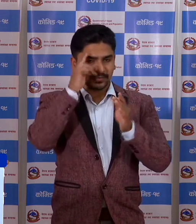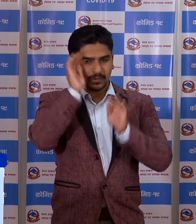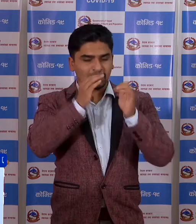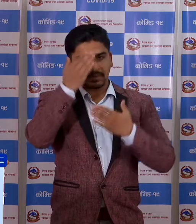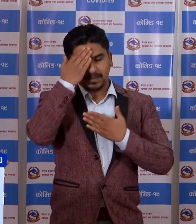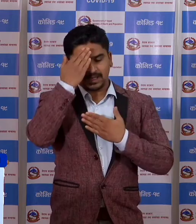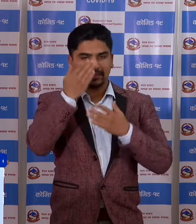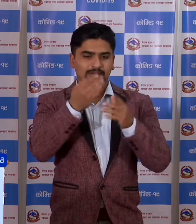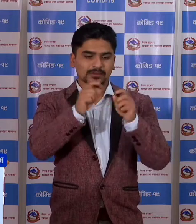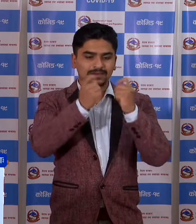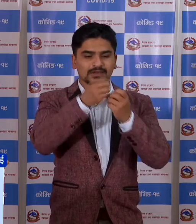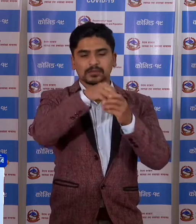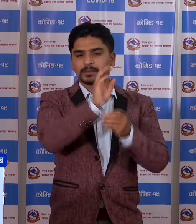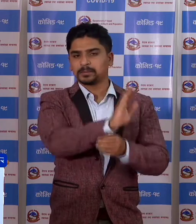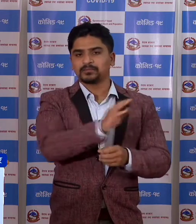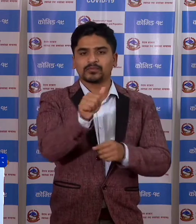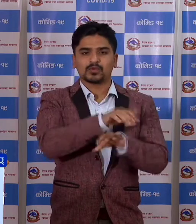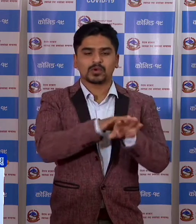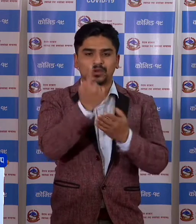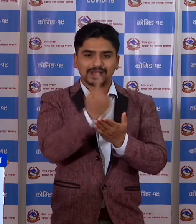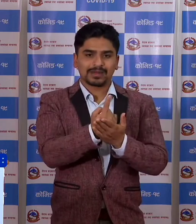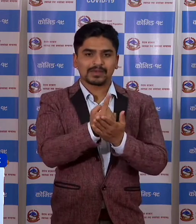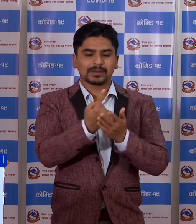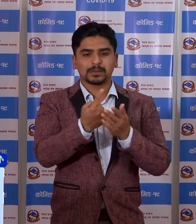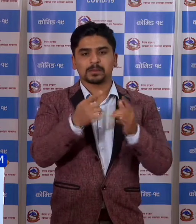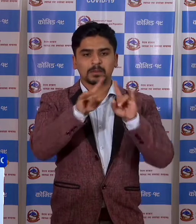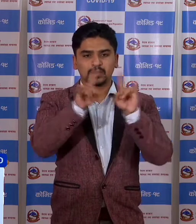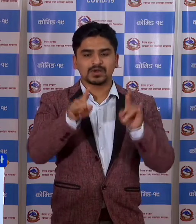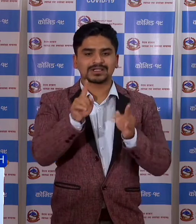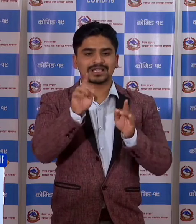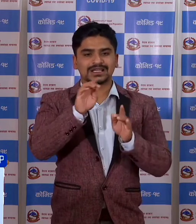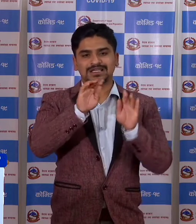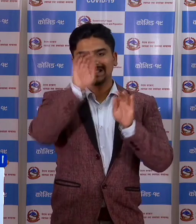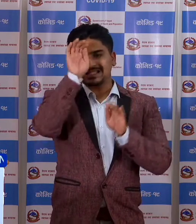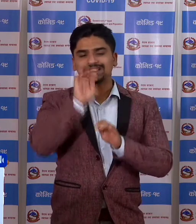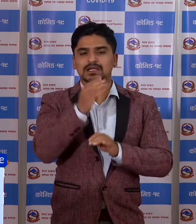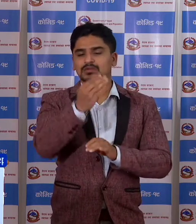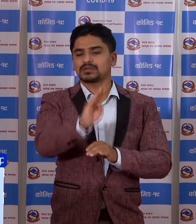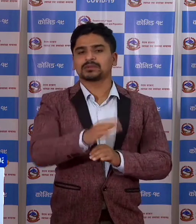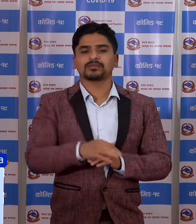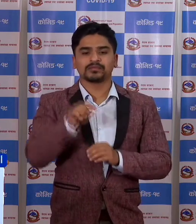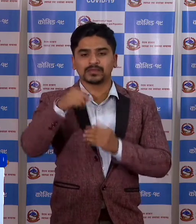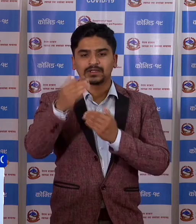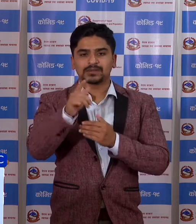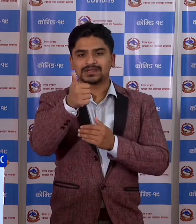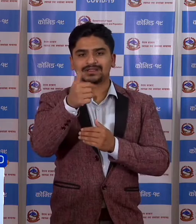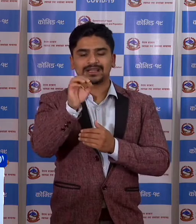सम्भावित सङ्क्रमितको जोनमा रहनुभएको छ। उहाँहरू काठमाडौँ, पर्सा र सिराहाका हुनुहुन्छ। यसरी